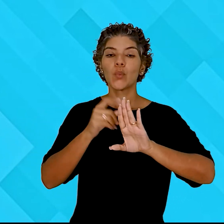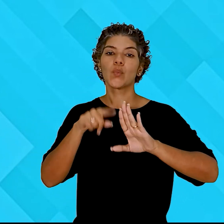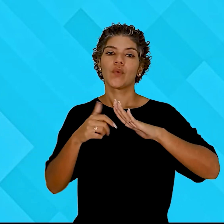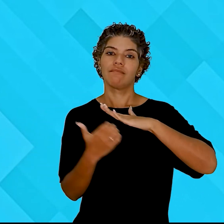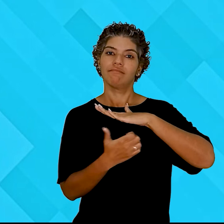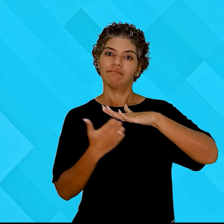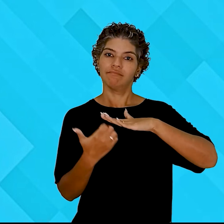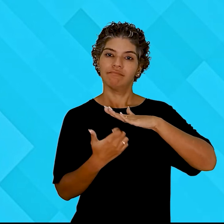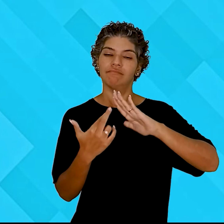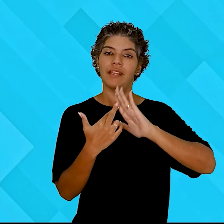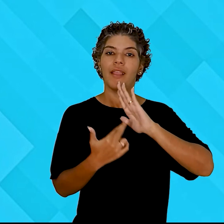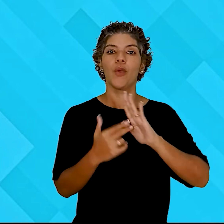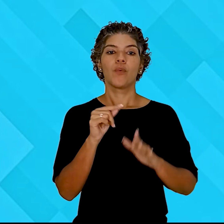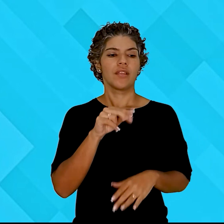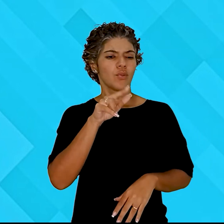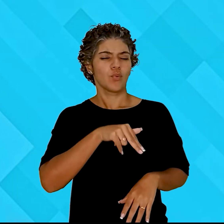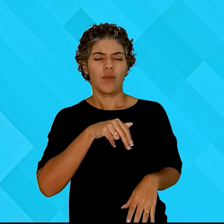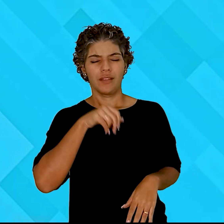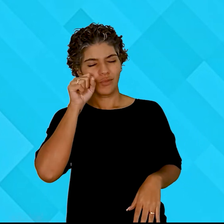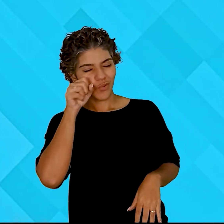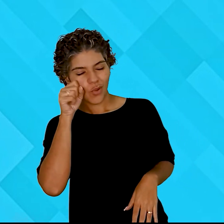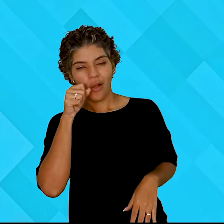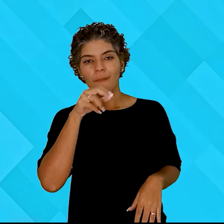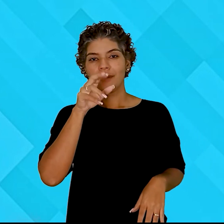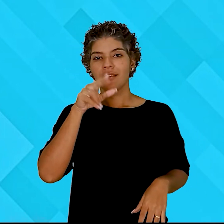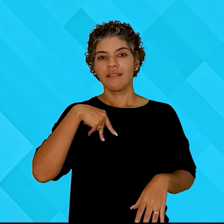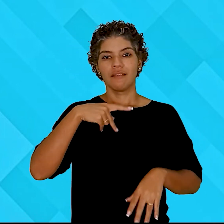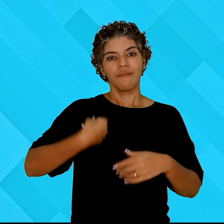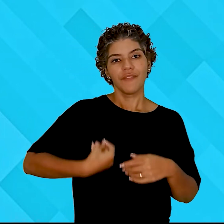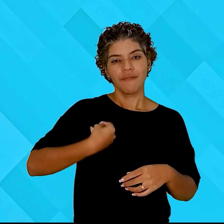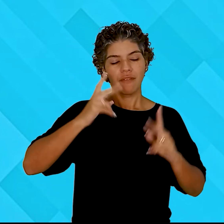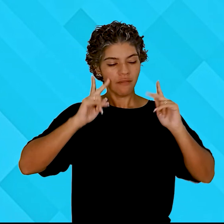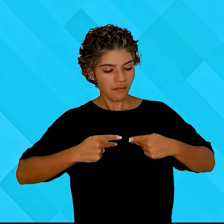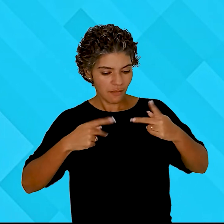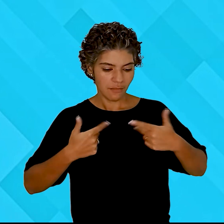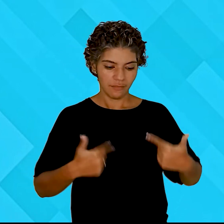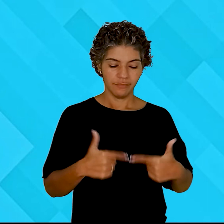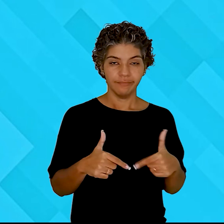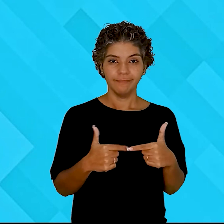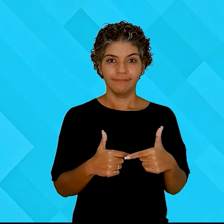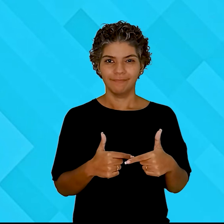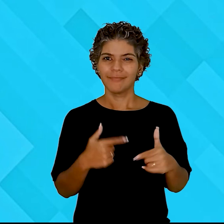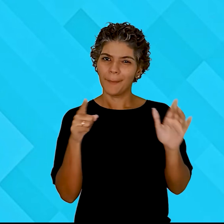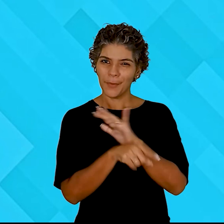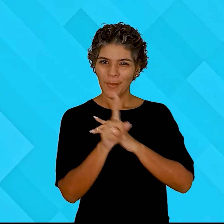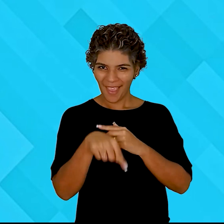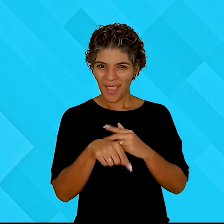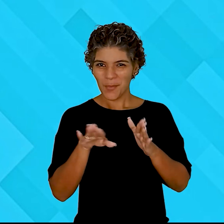para o seu trabalho, e que eu me questiono, é esse de fato o caminho? Ser empreendedor significa não ter